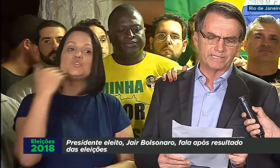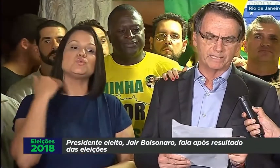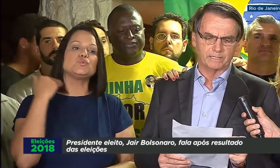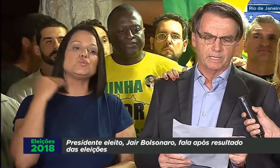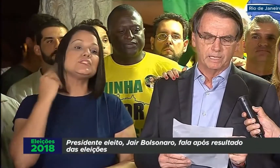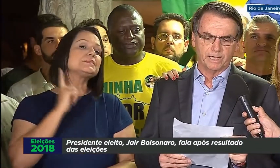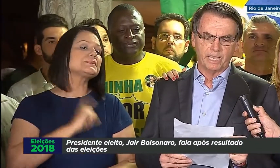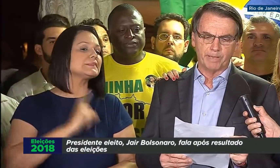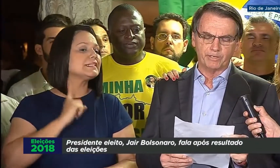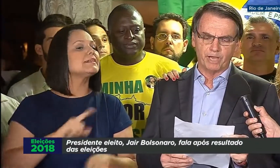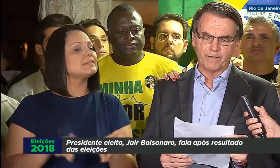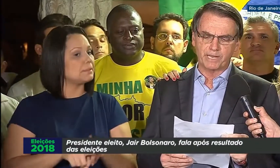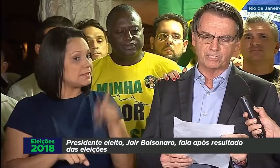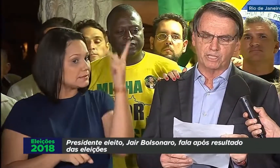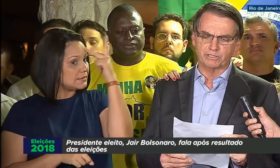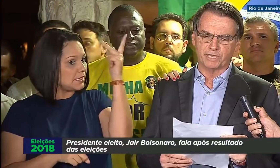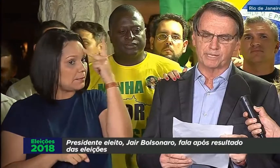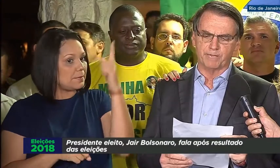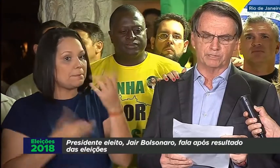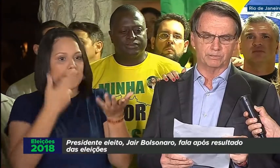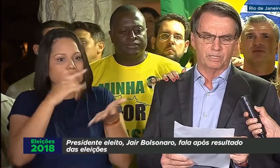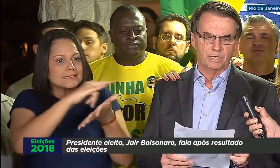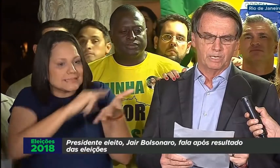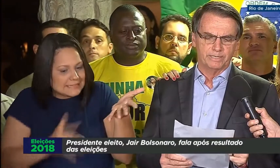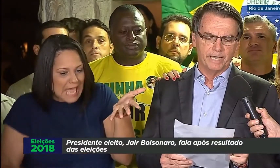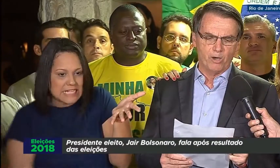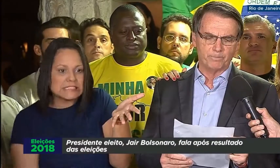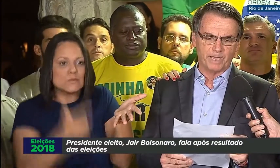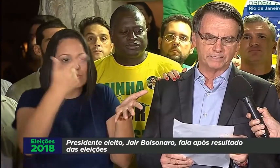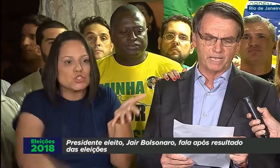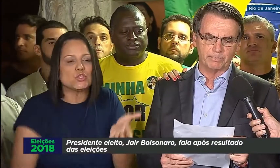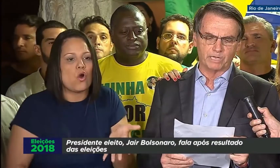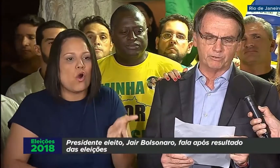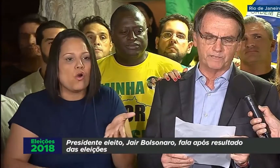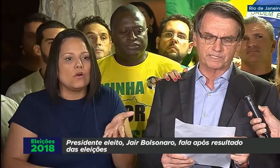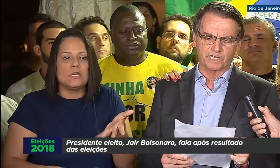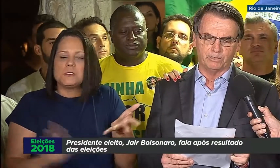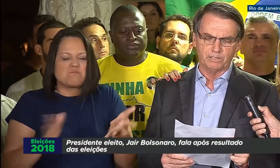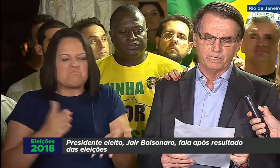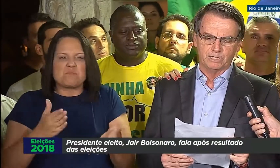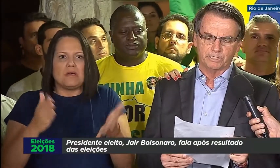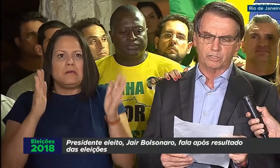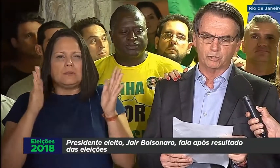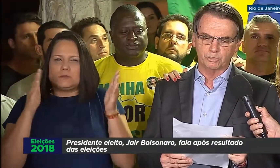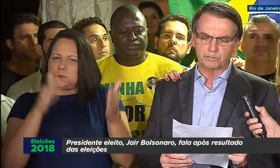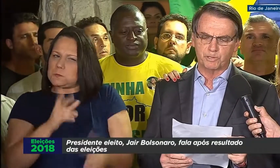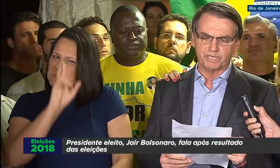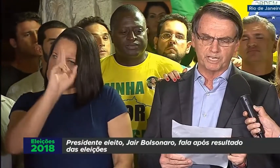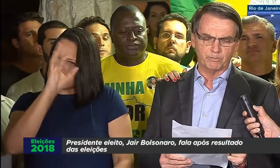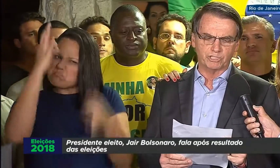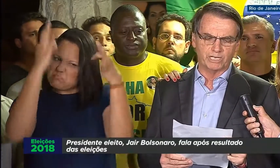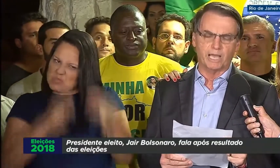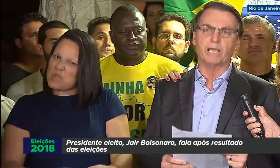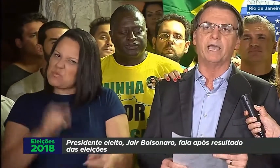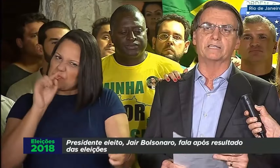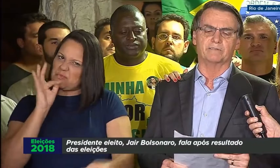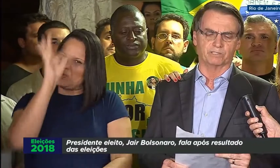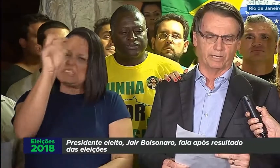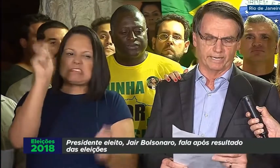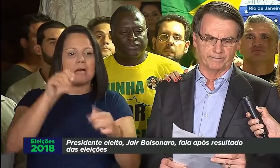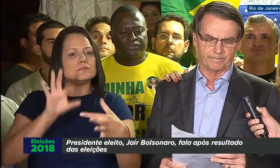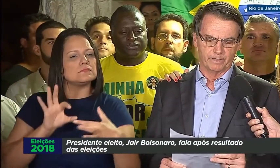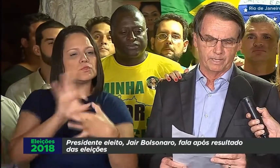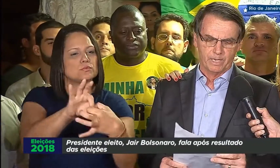Albert Einstein, ganhei uma nova certidão de nascimento, não perdemos a convicção de que juntos poderíamos chegar a